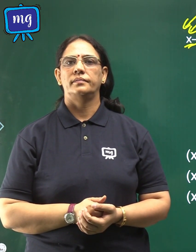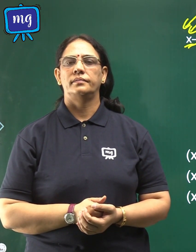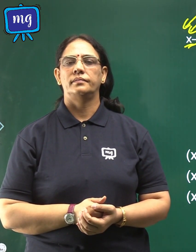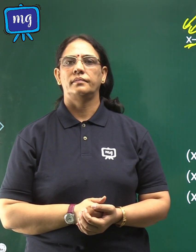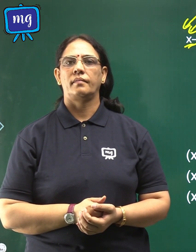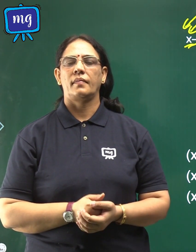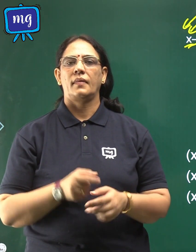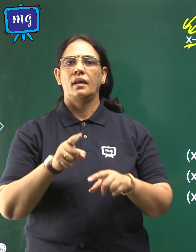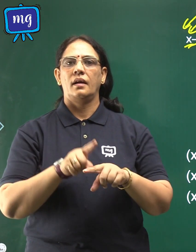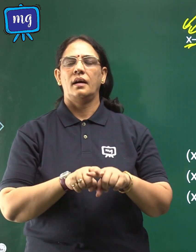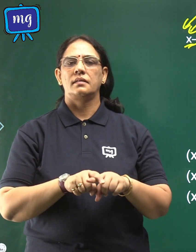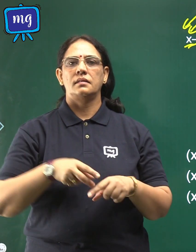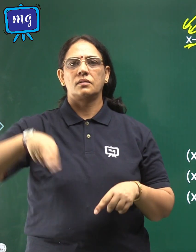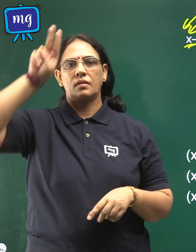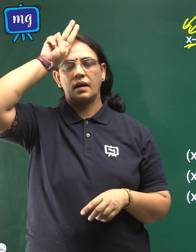एक्स स्क्वायर